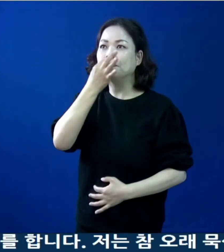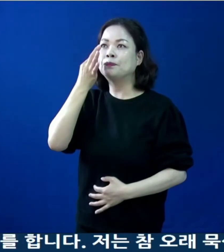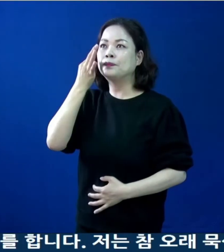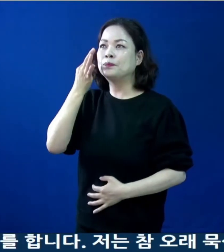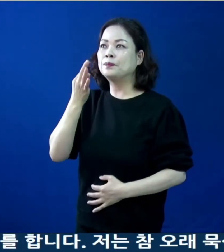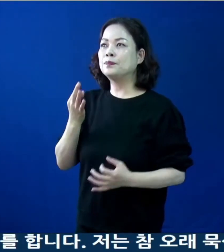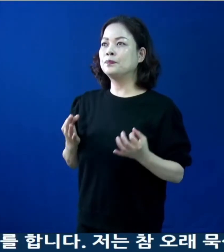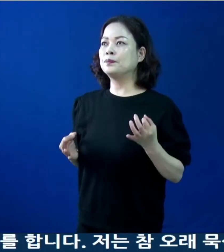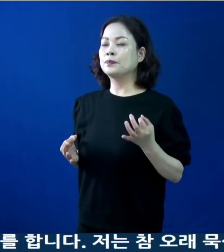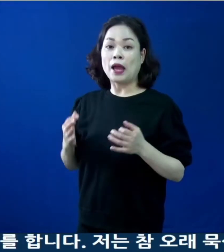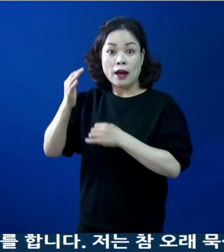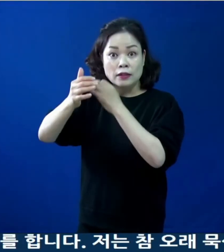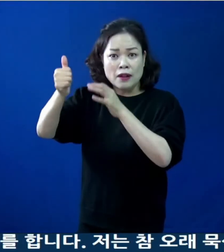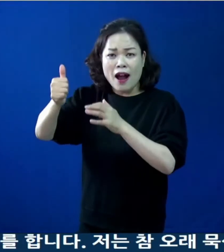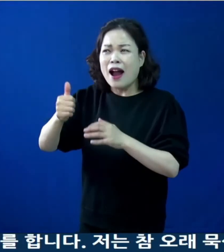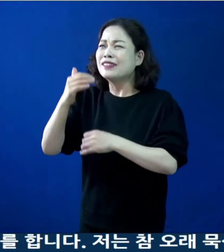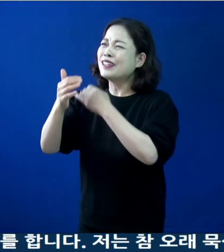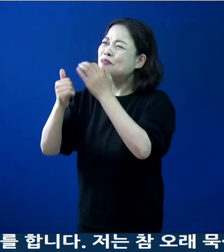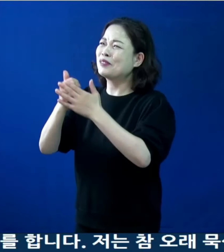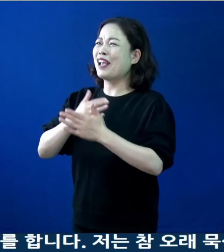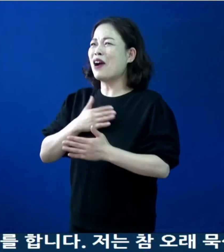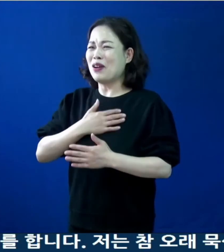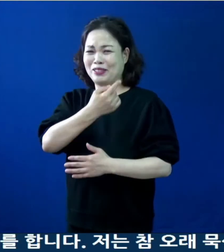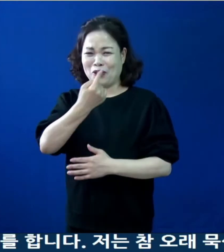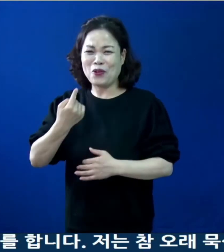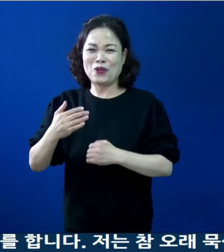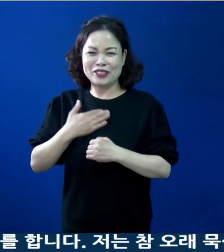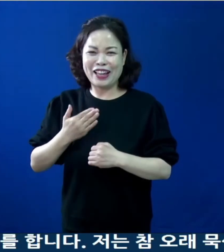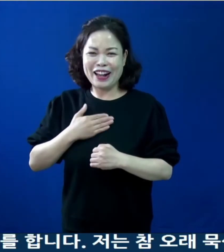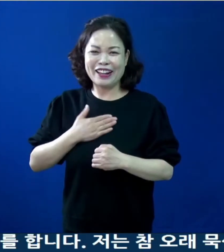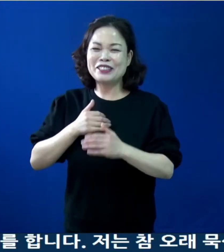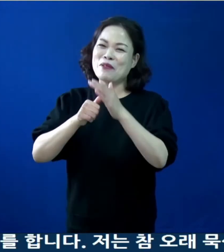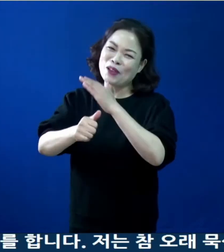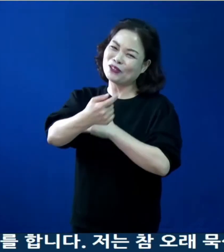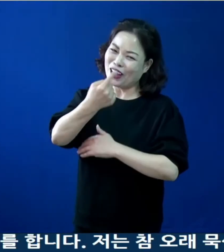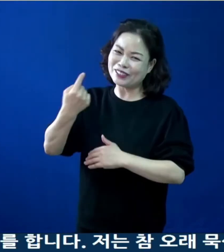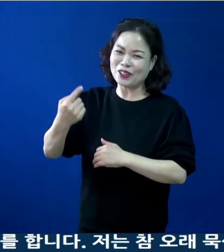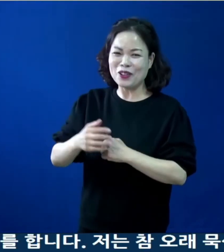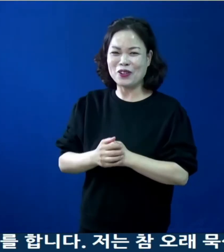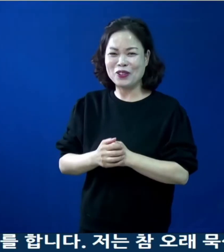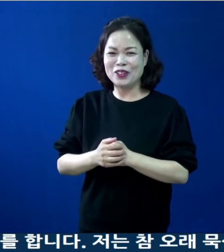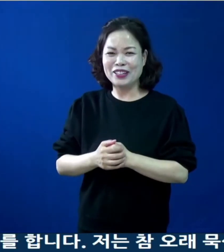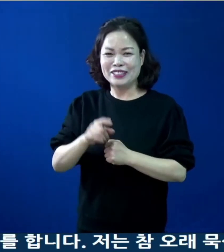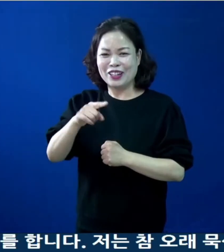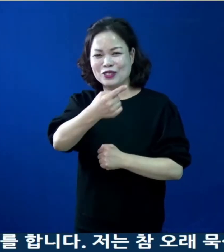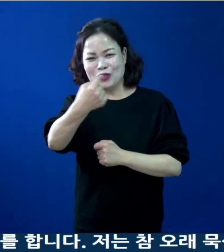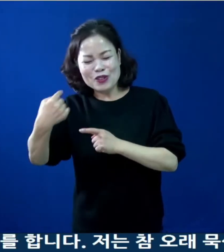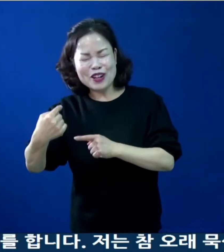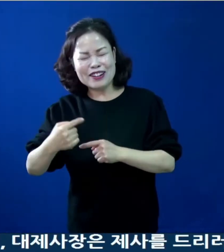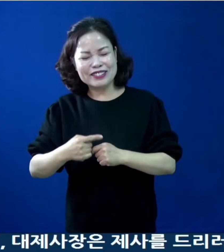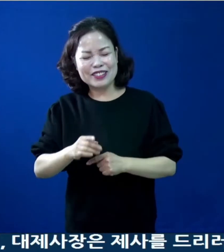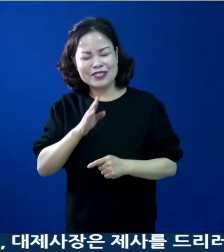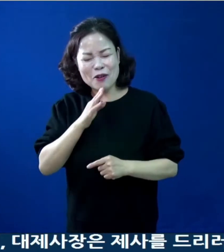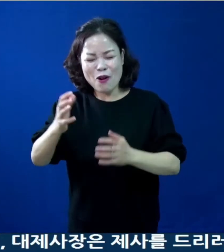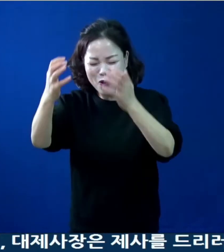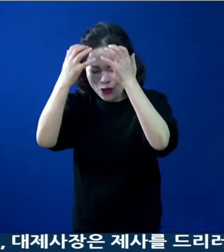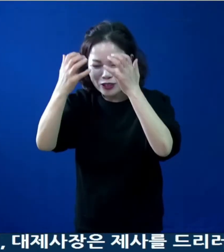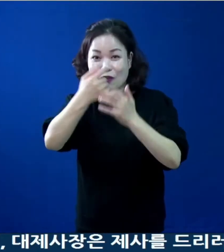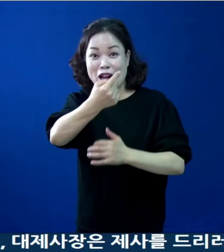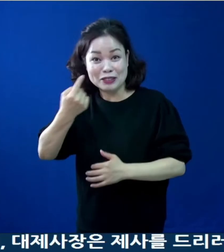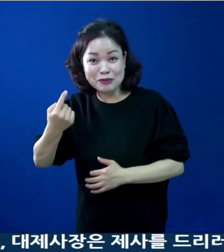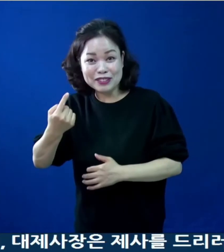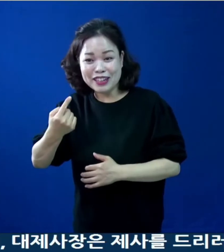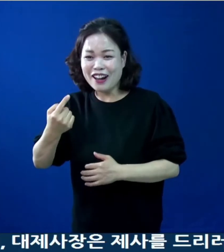제사입니다. 우리 같으면 하나님 앞에 가서 하나님 제가 왔습니다. 제가 대표해서 왔습니다. 여기 들어오려고 제가 참 고생하고